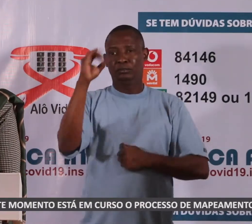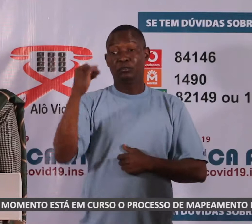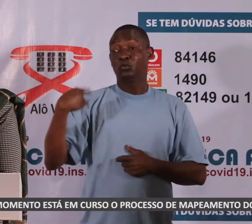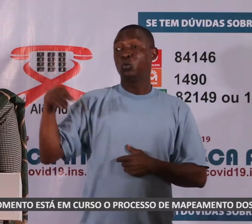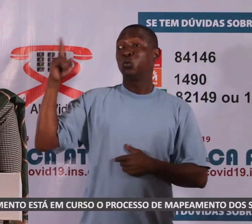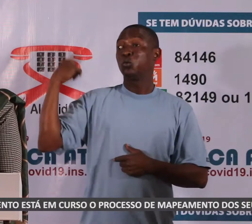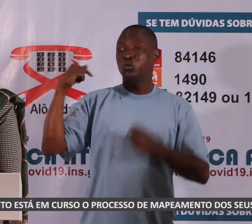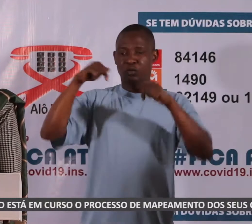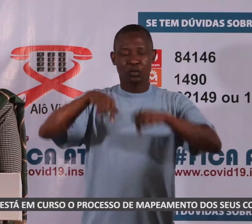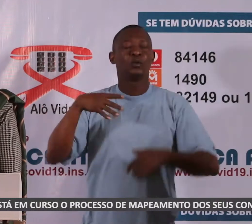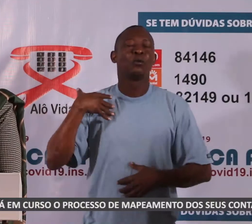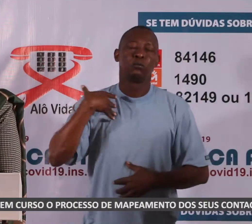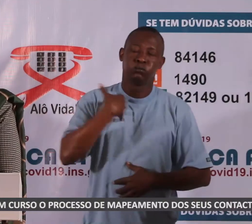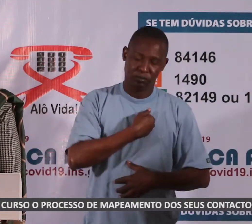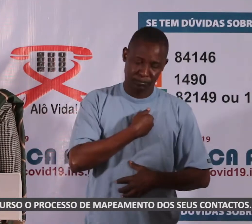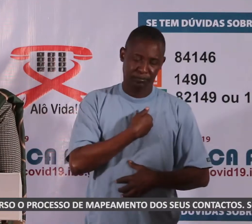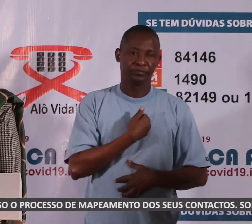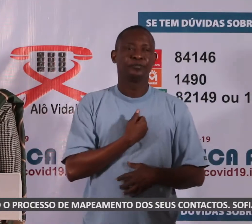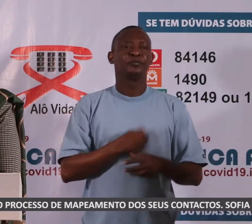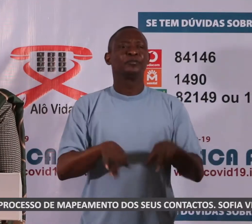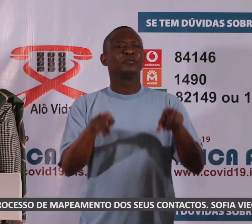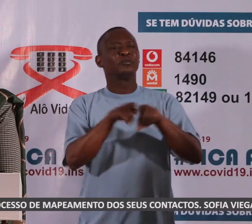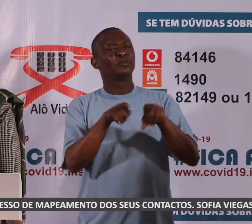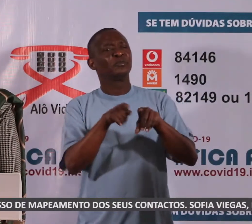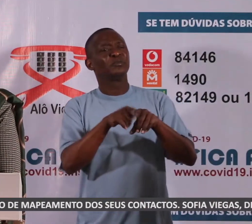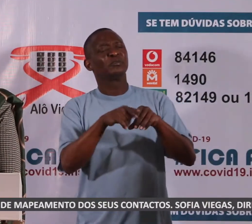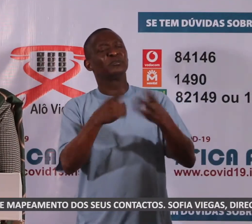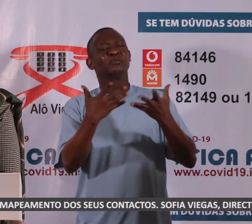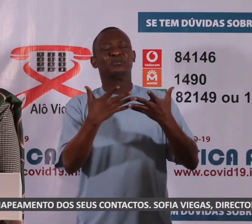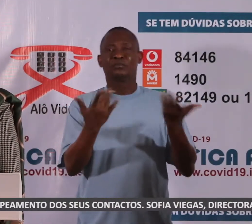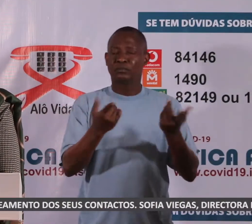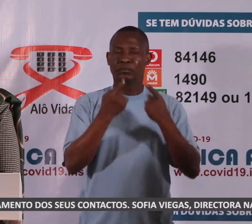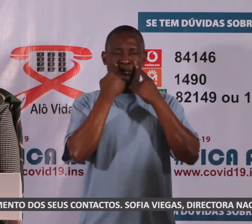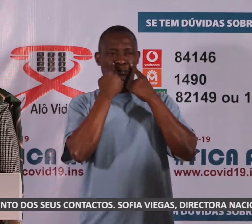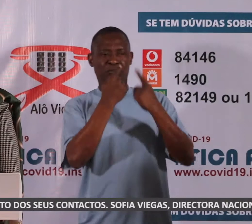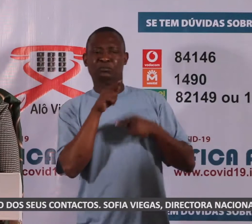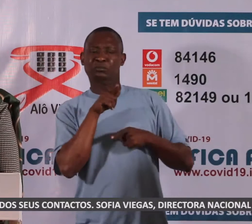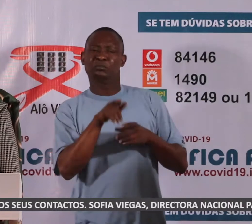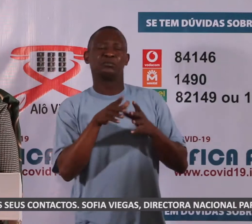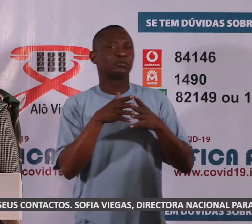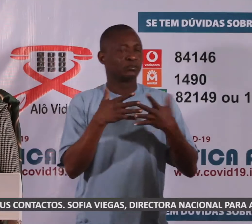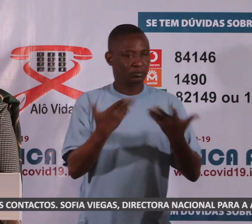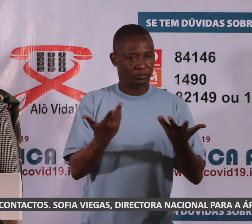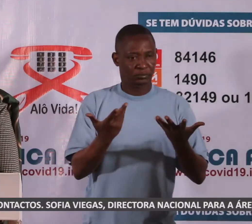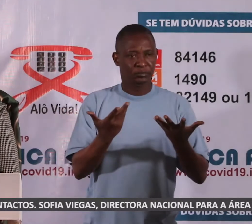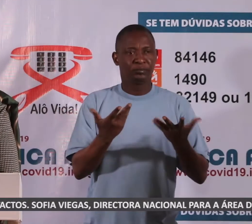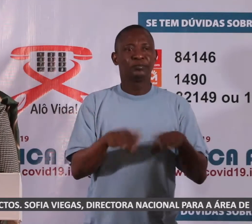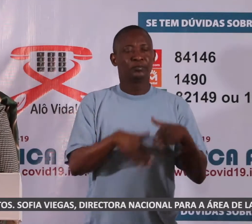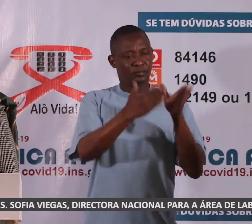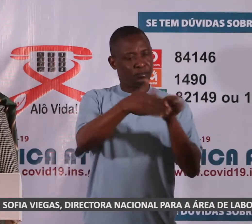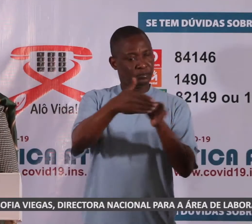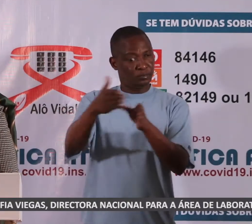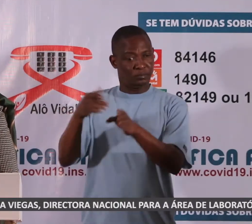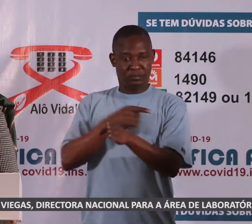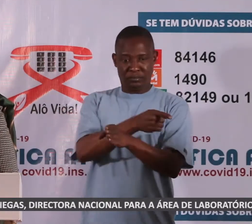Adicionalmente, também temos vindo a observar um aumento crescente do número